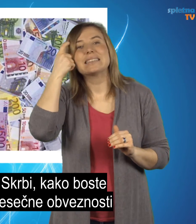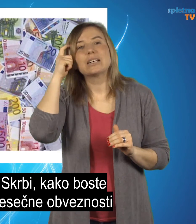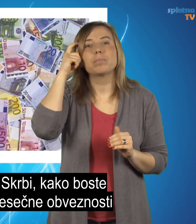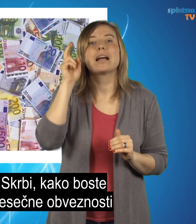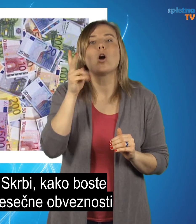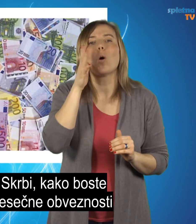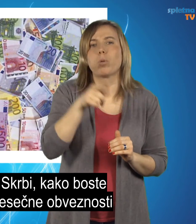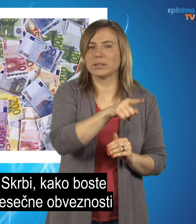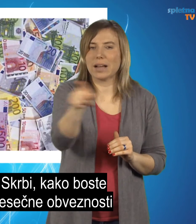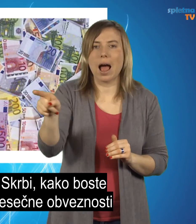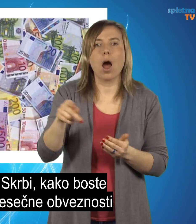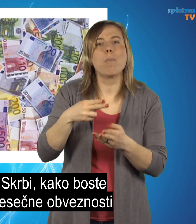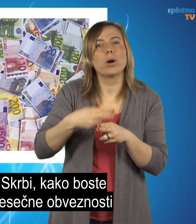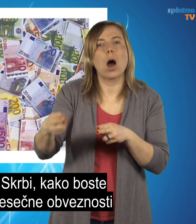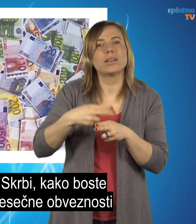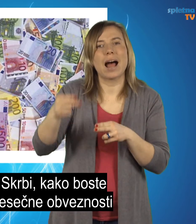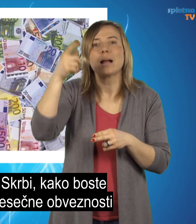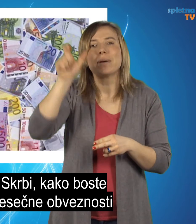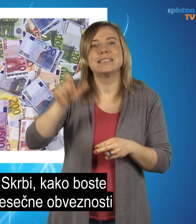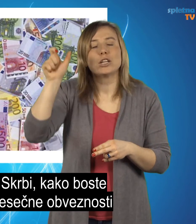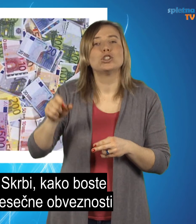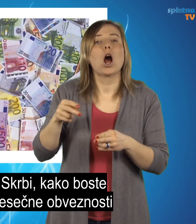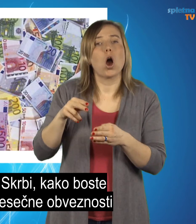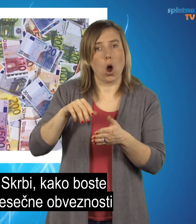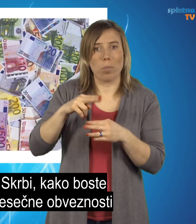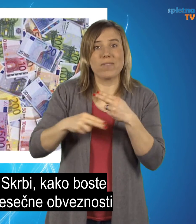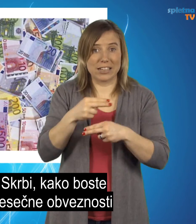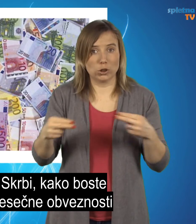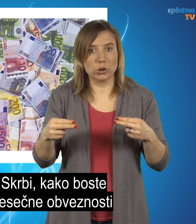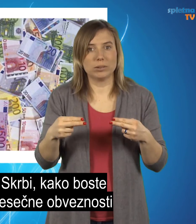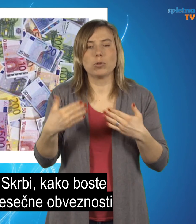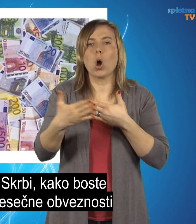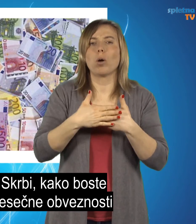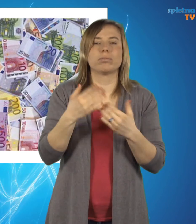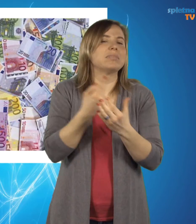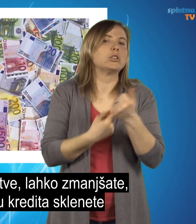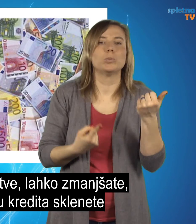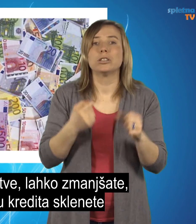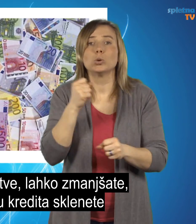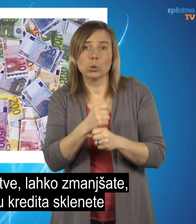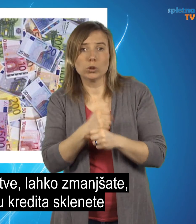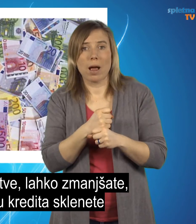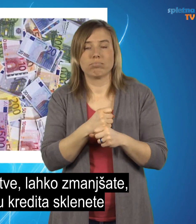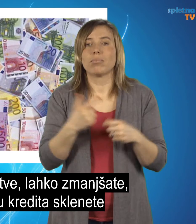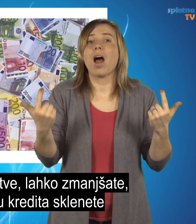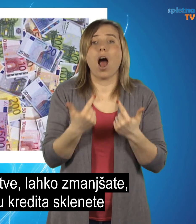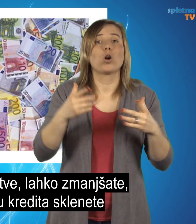Skrbi, kako boste poravnali mesečne obveznosti ob izgubi zaposlitve, lahko zmanjšate, če ob najemu kredita